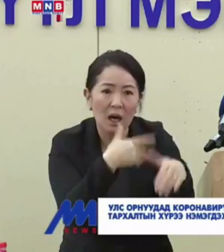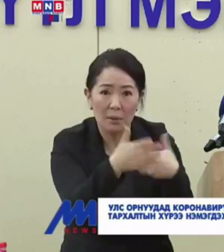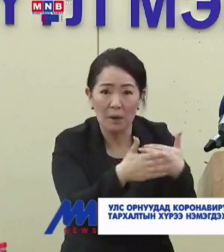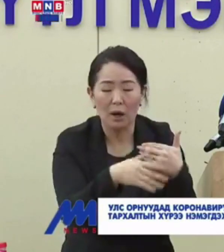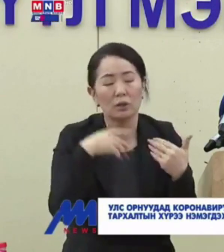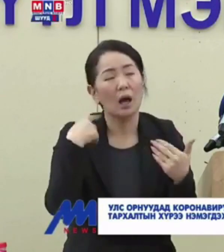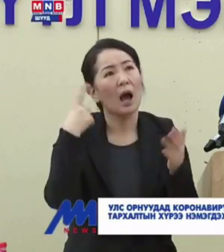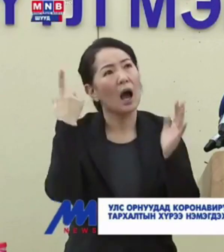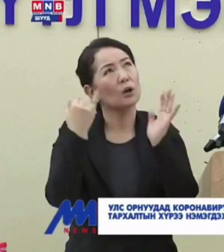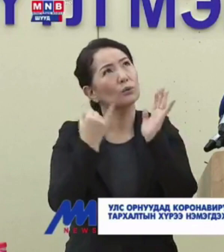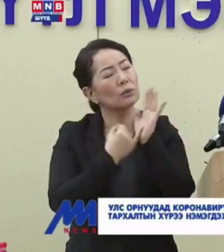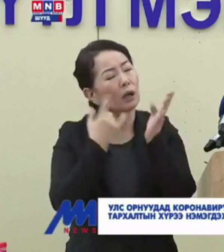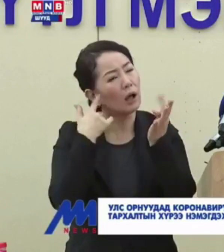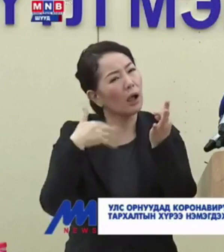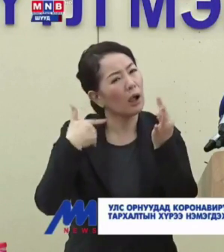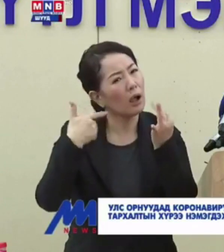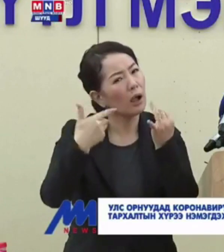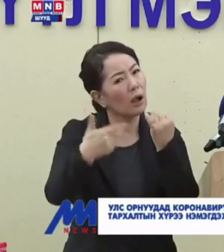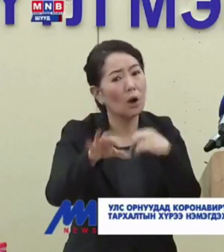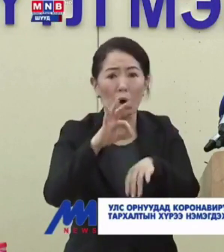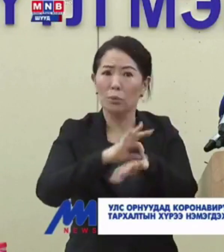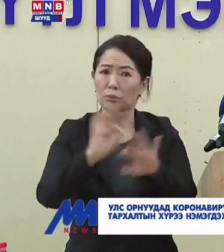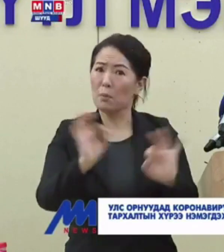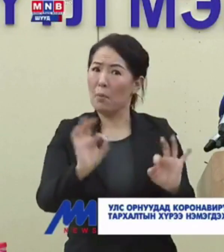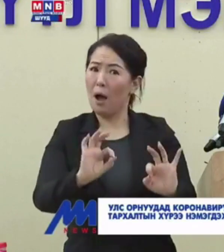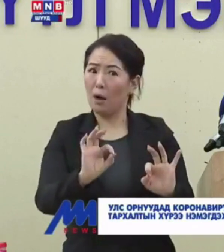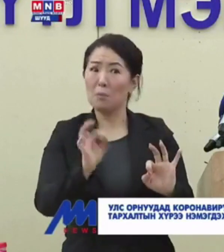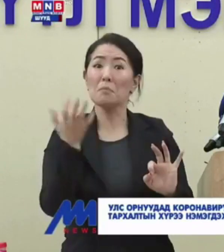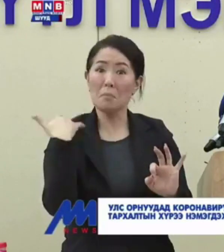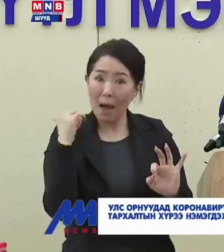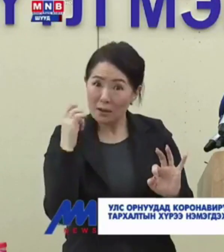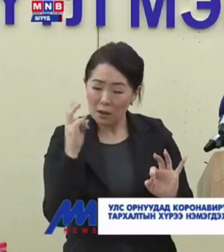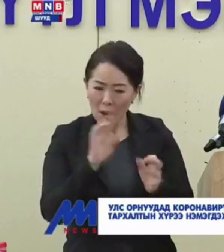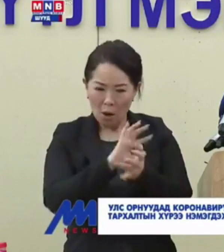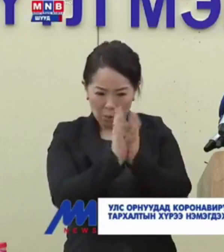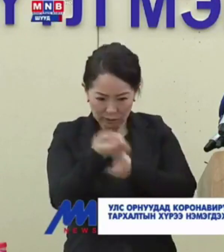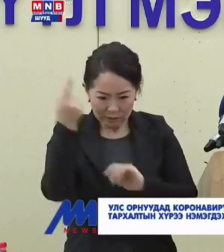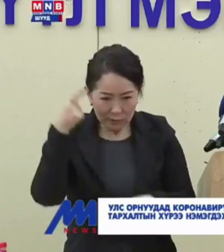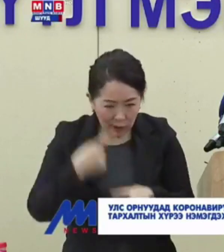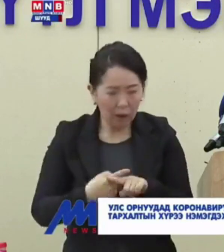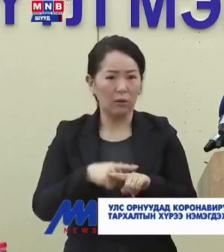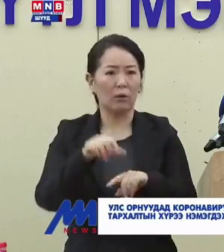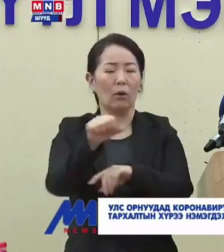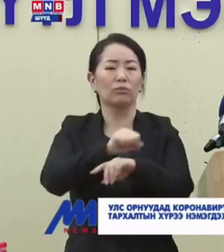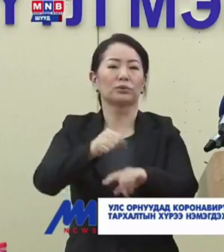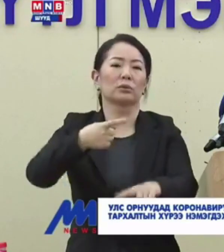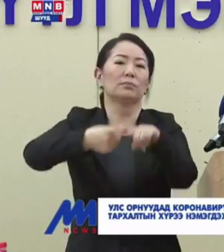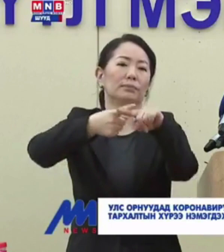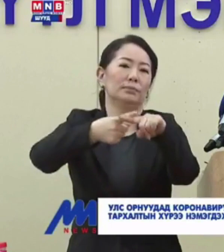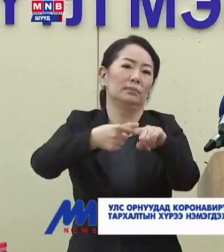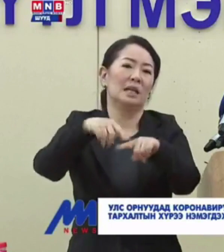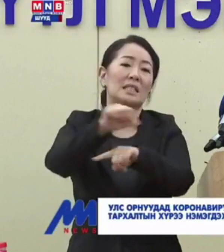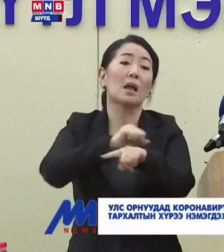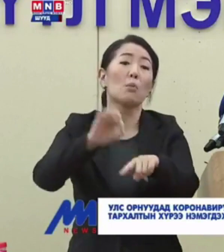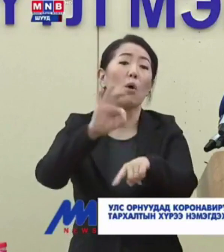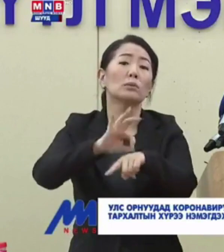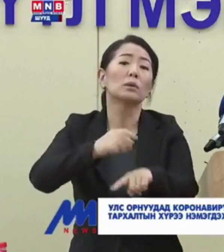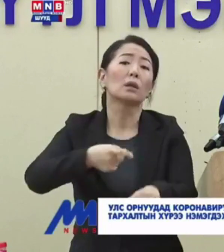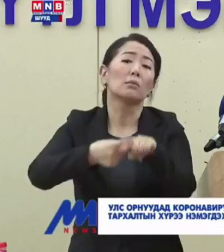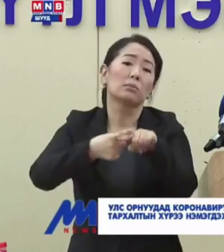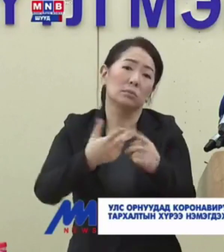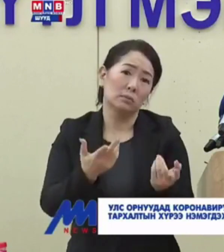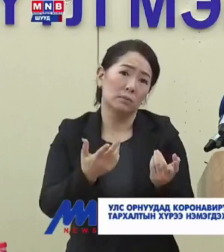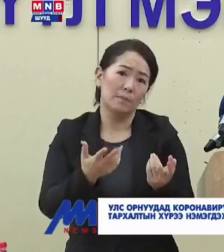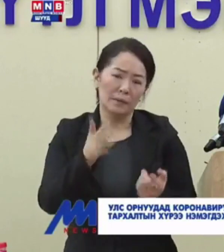16 хоног өвчл бүртгдээгүй 50 одоо орны жагсаалтанд орж исэн бол өнөөдрөөс дахиад өвчл нэмэгдээд ингээд гарч ирж байна. Тэгэхээр бид нар ер